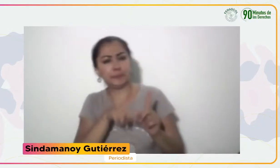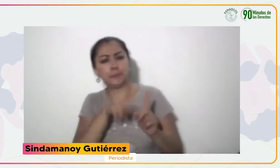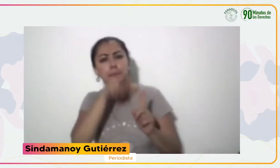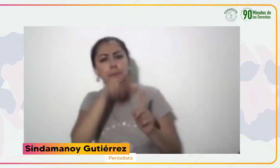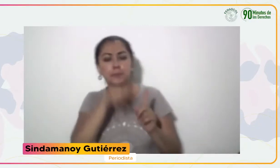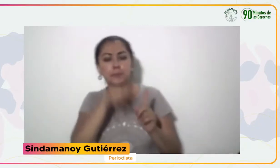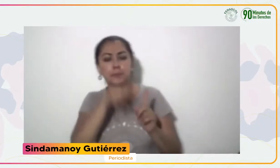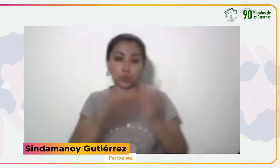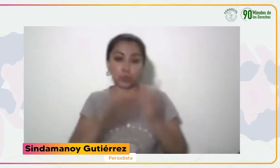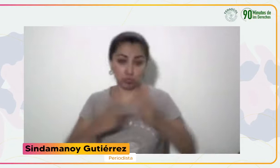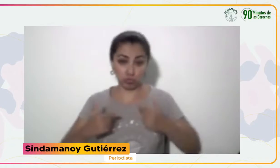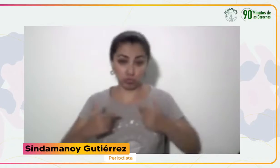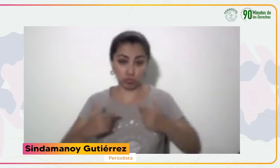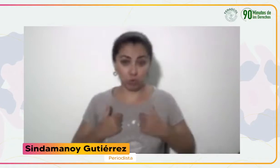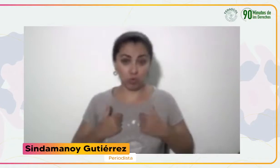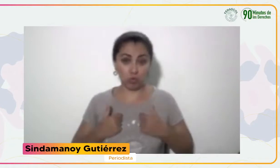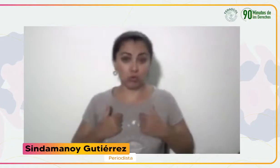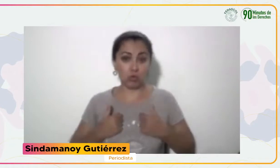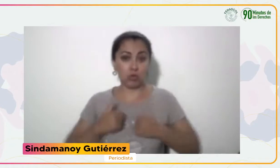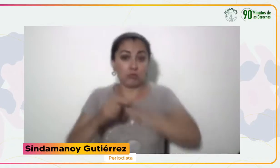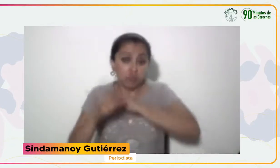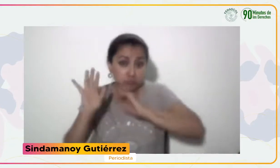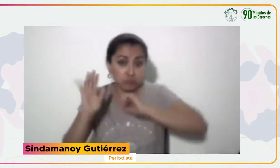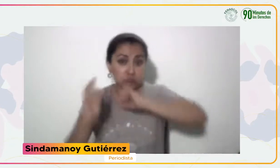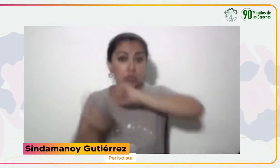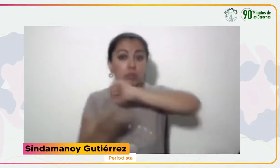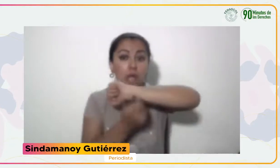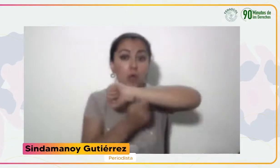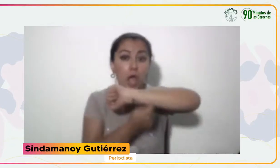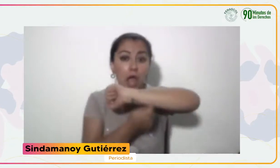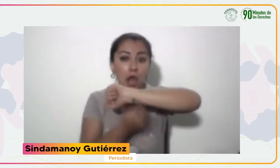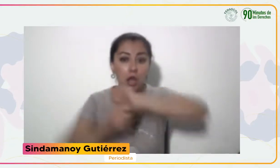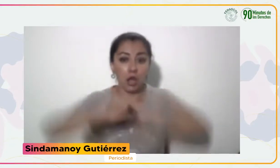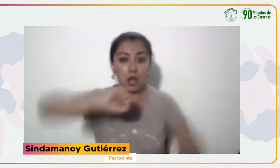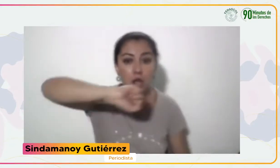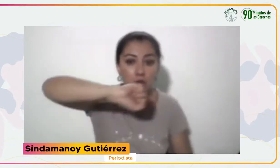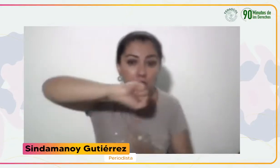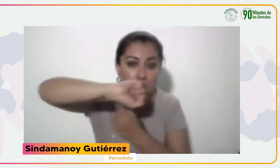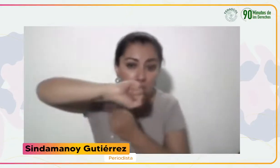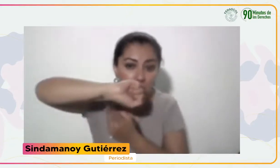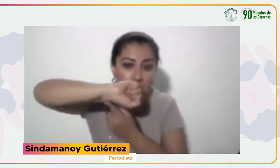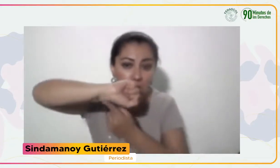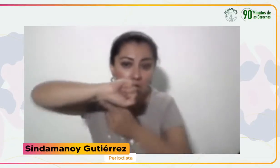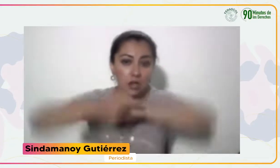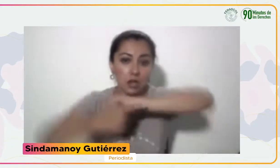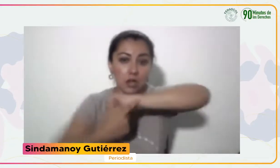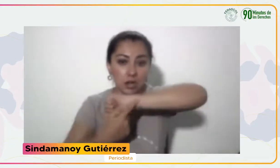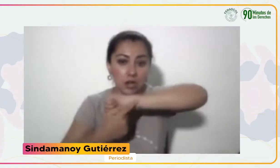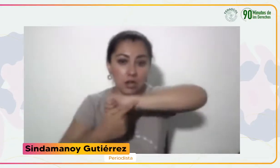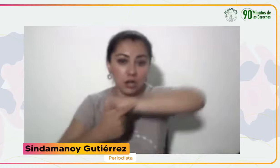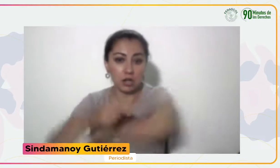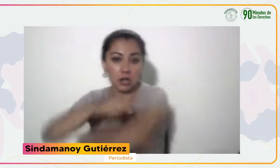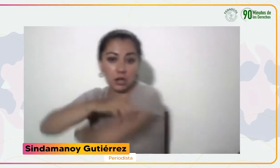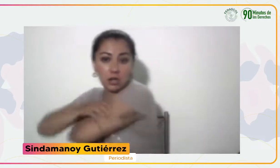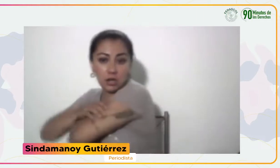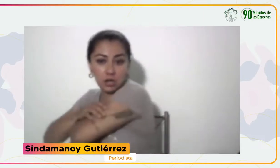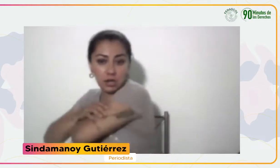veces ocurre que de pronto, porque ha pasado, ¿no? Esto Yo es tengo lo que aquí encontré en la web.